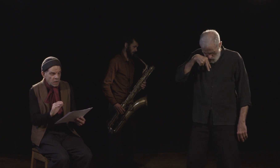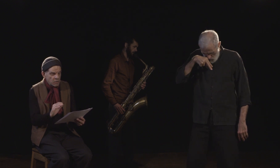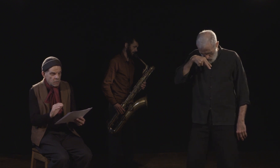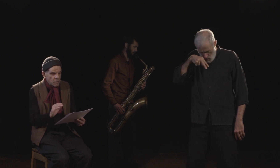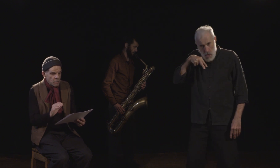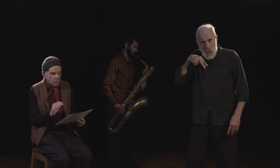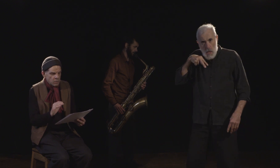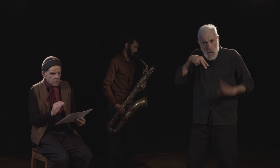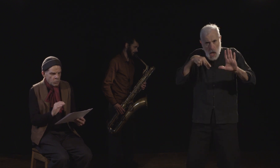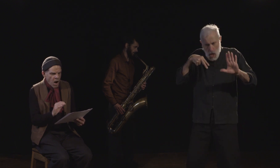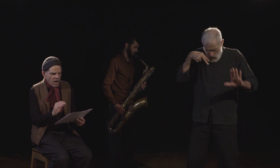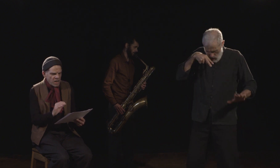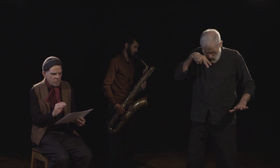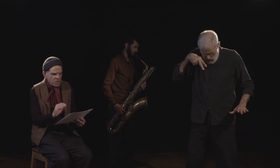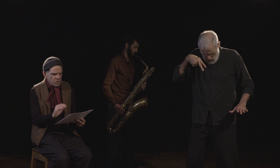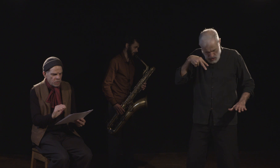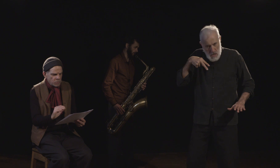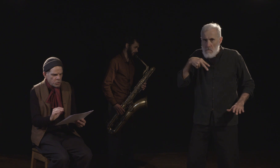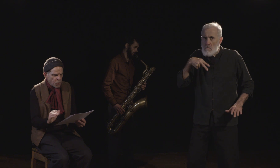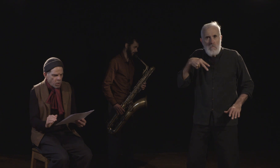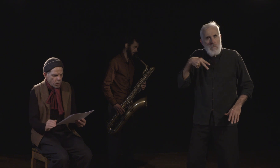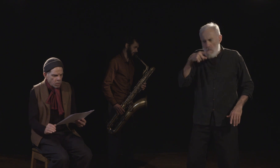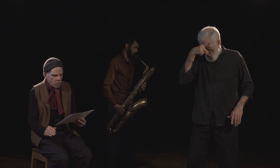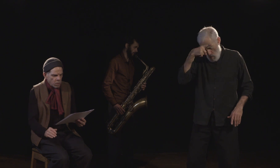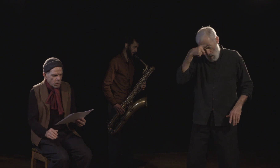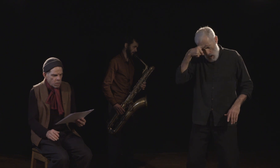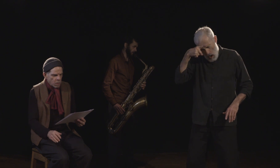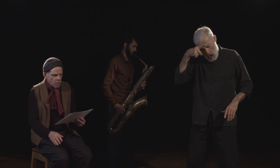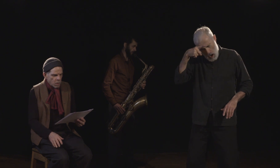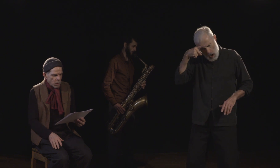noir. Noir et vide dedans.